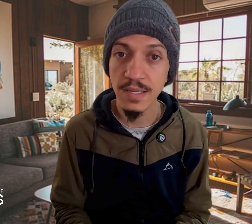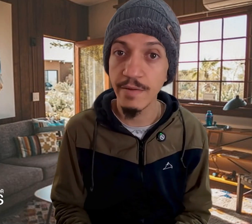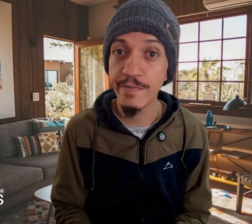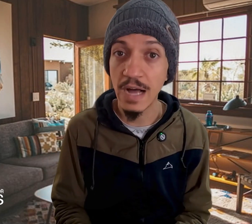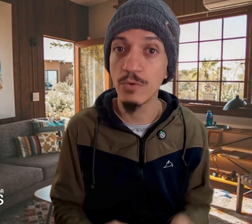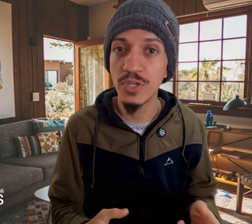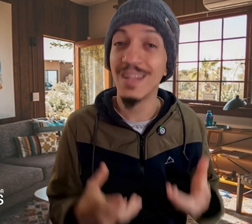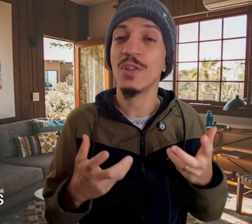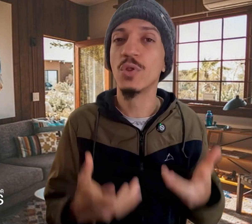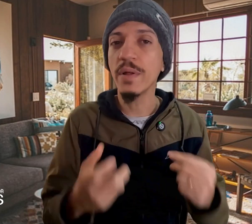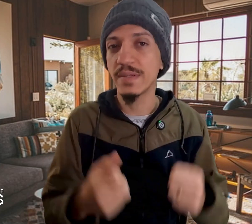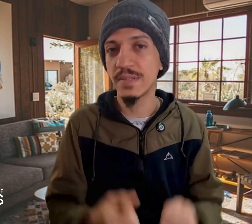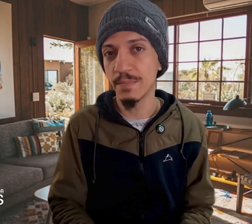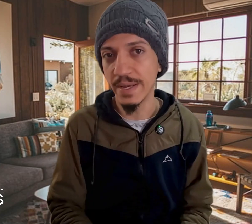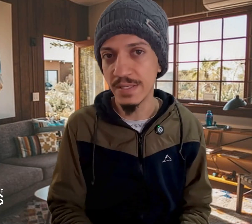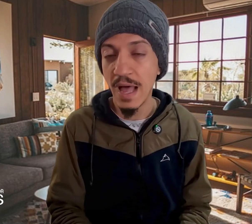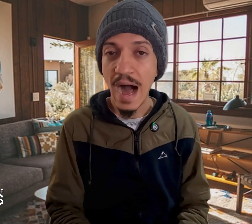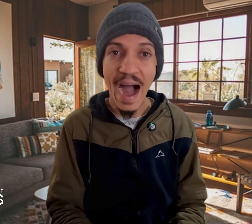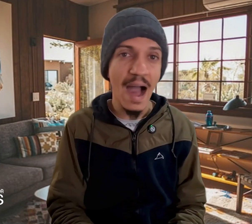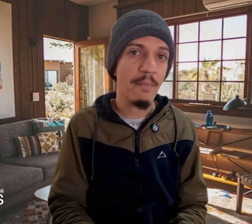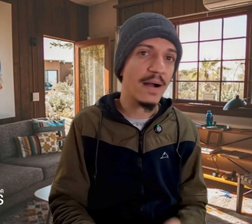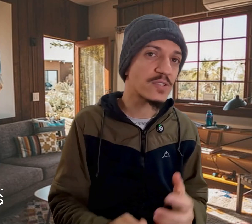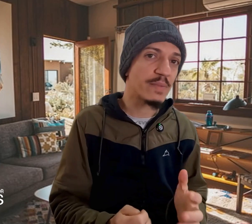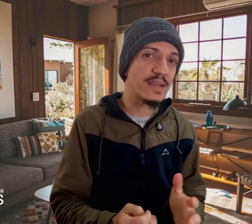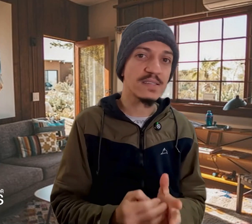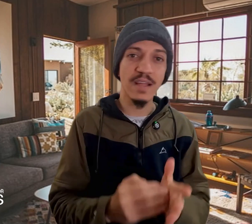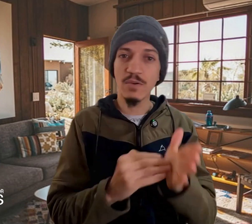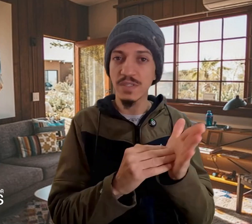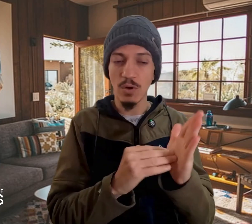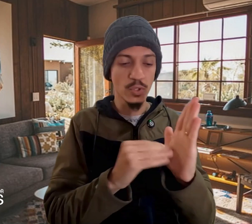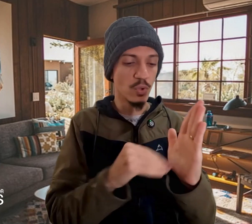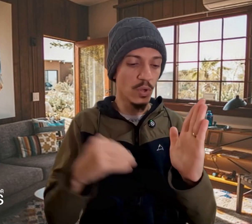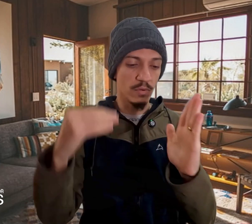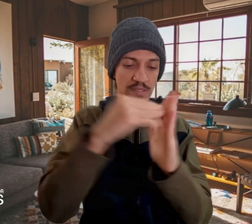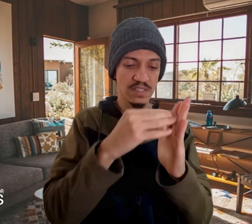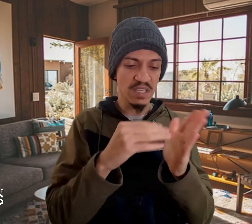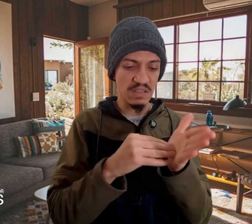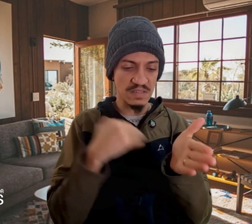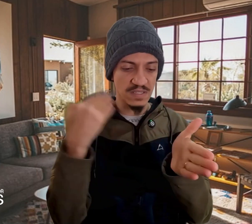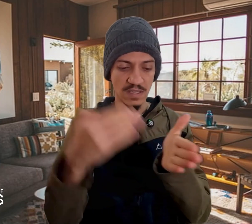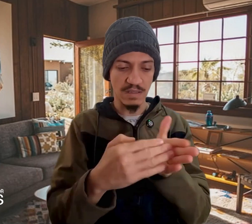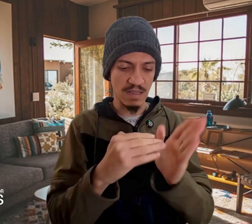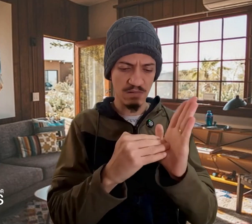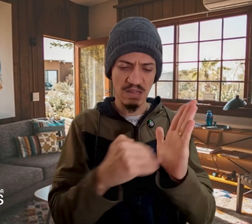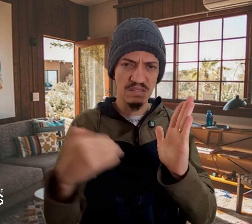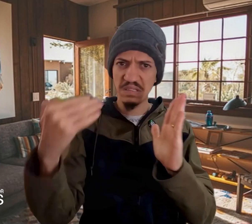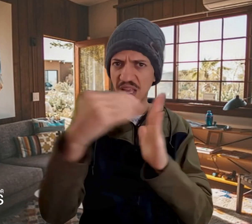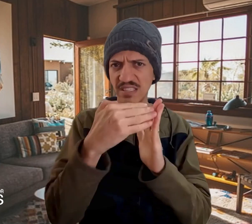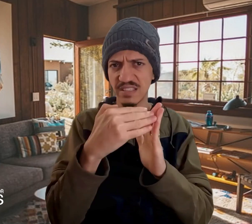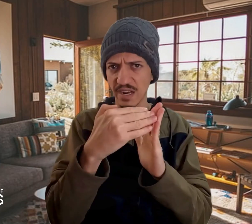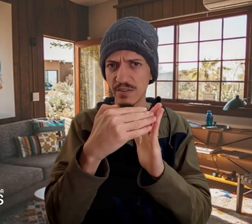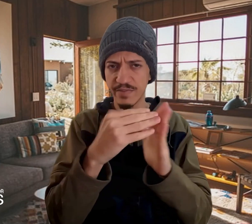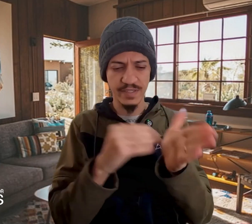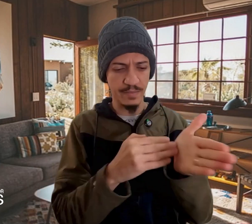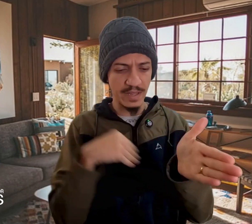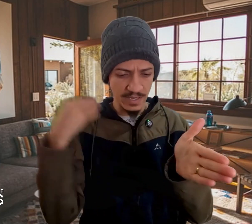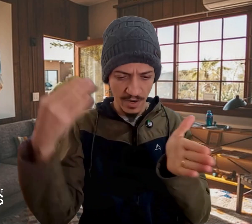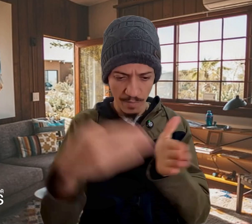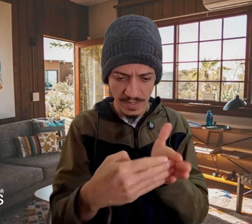significado de todas as mães. Ah, Matos, mas esse daí é o sinal de todo. Assim é estranho de fazer, mas ele geralmente seria